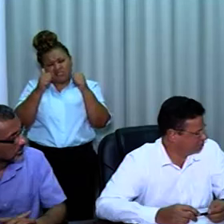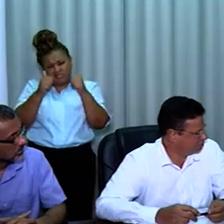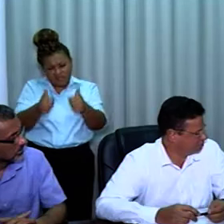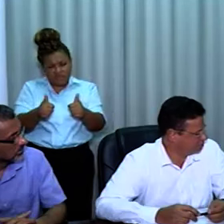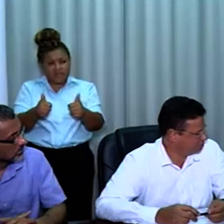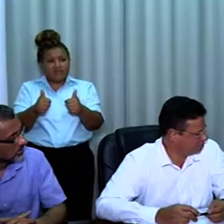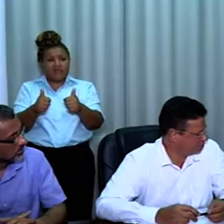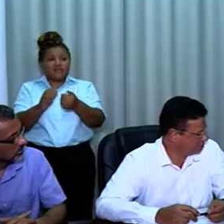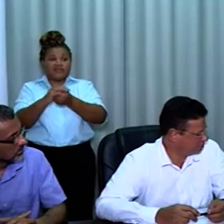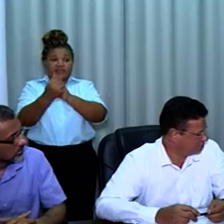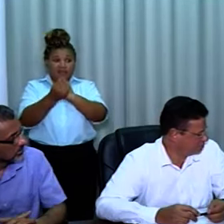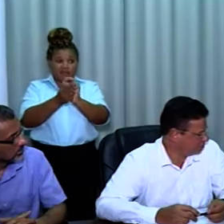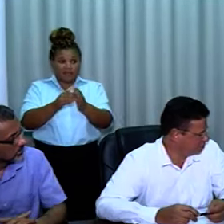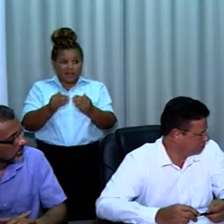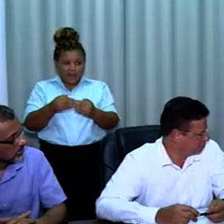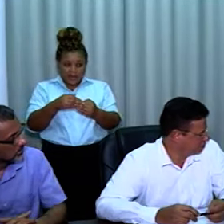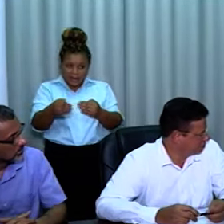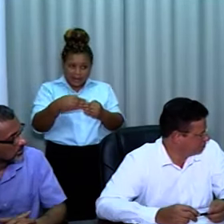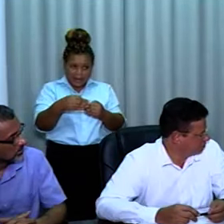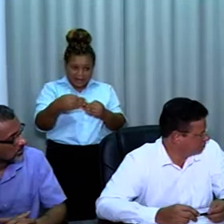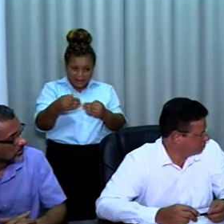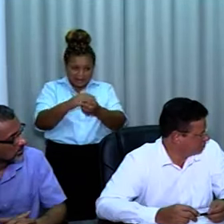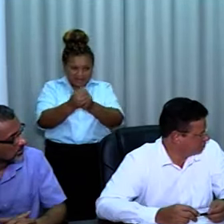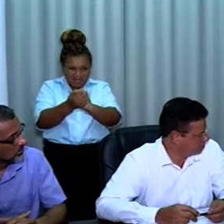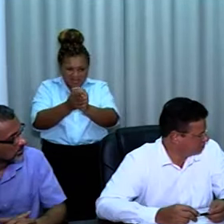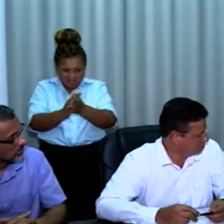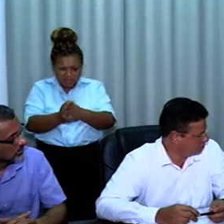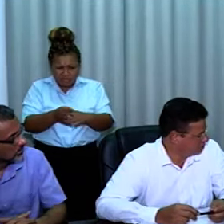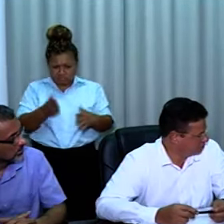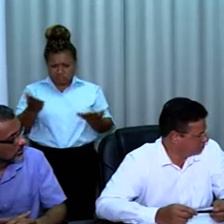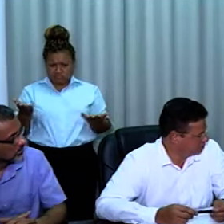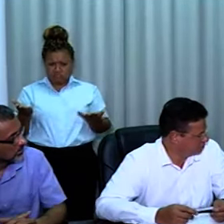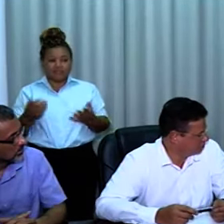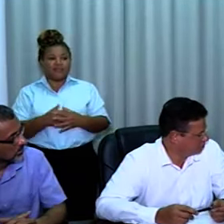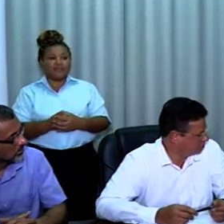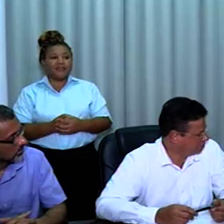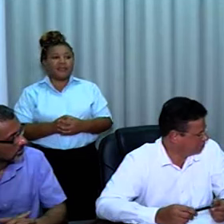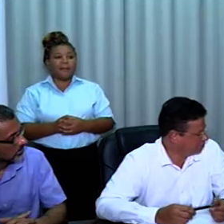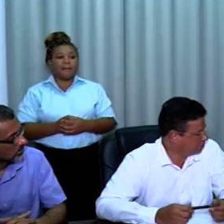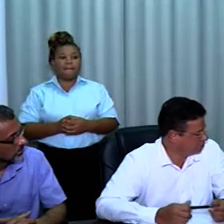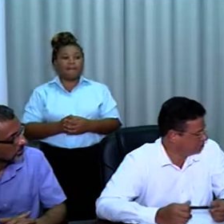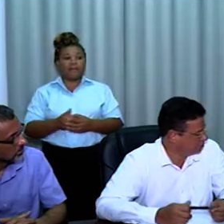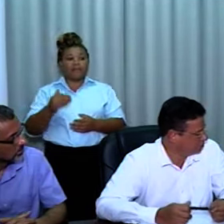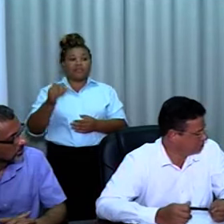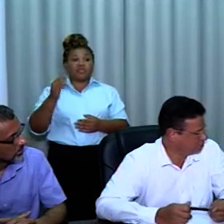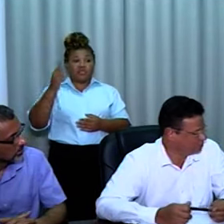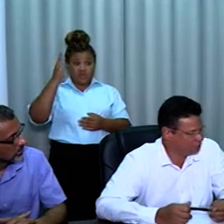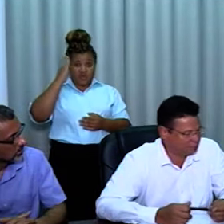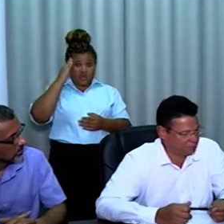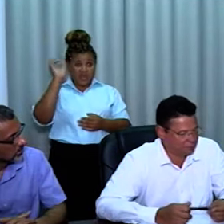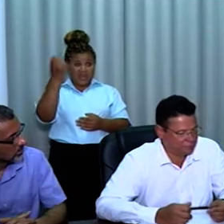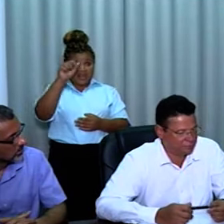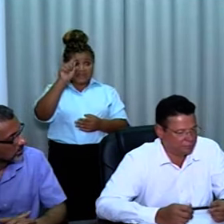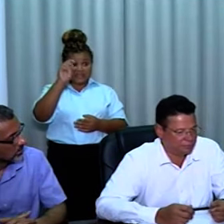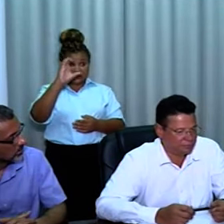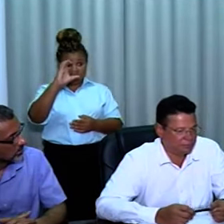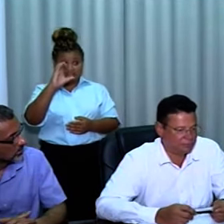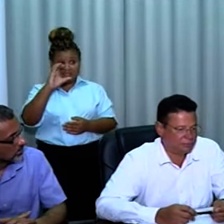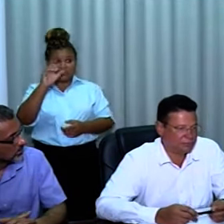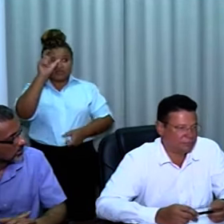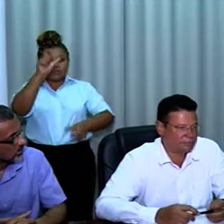basic hygiene. Mais présent, c'est un. Anyway, nous comprenons que si bon matin, là, il est plein. Comme si ça. Mais je ne peux pas voir